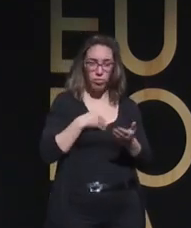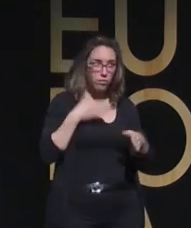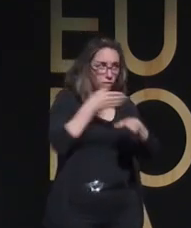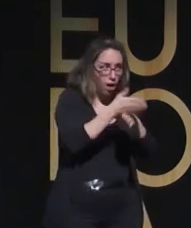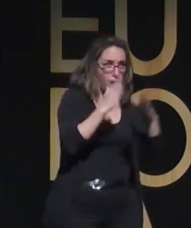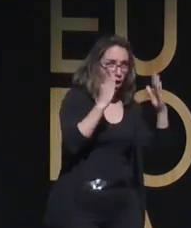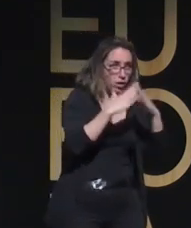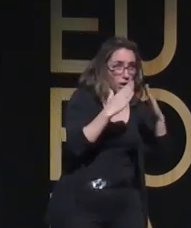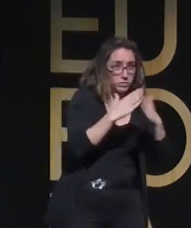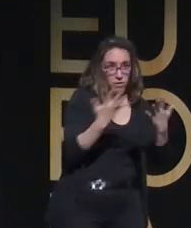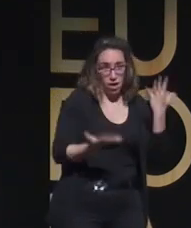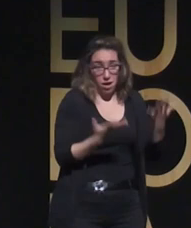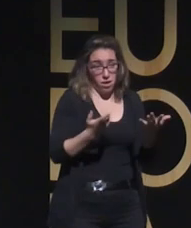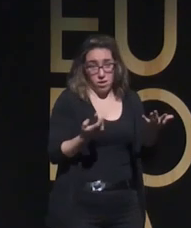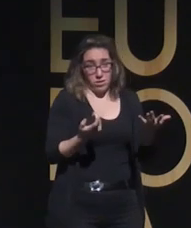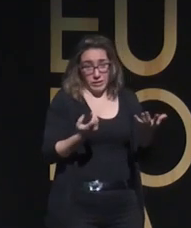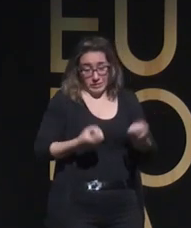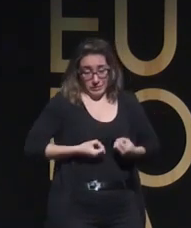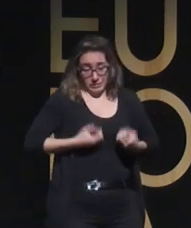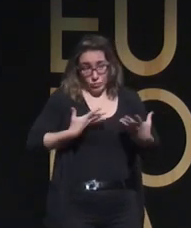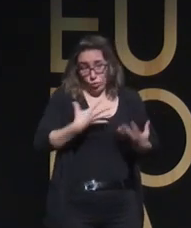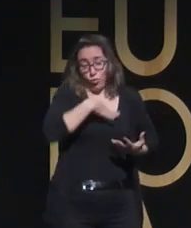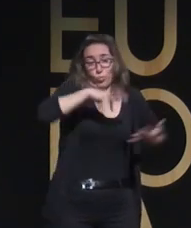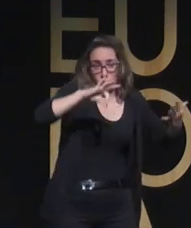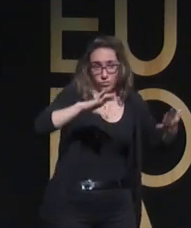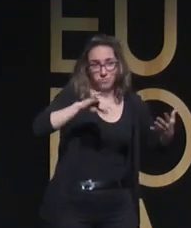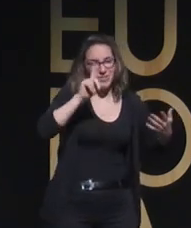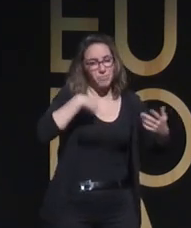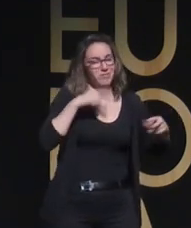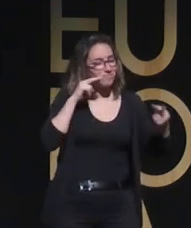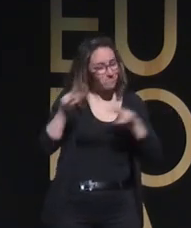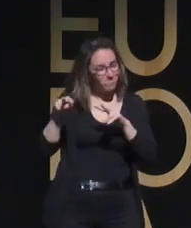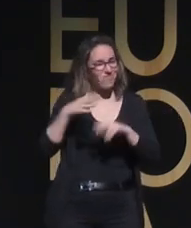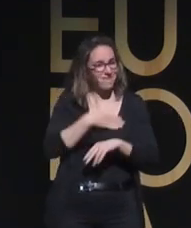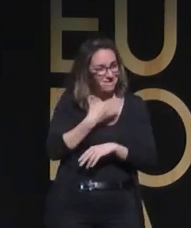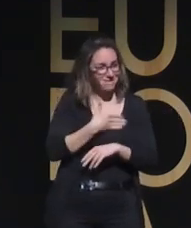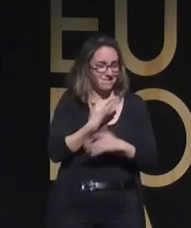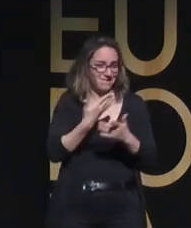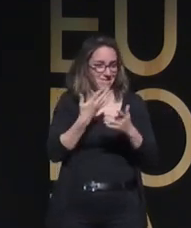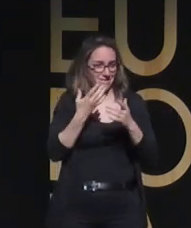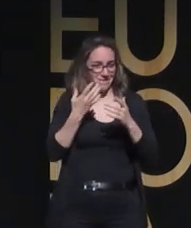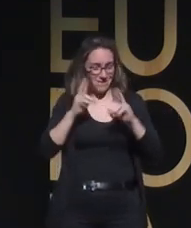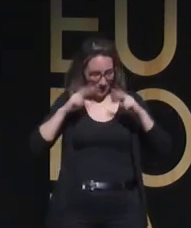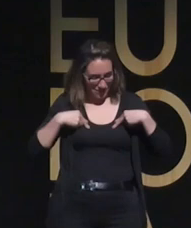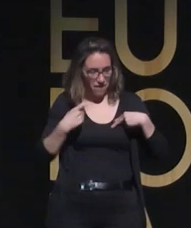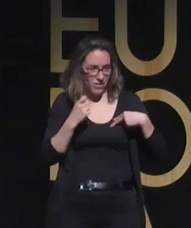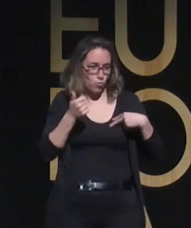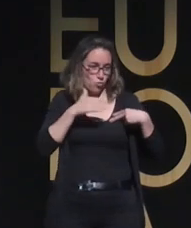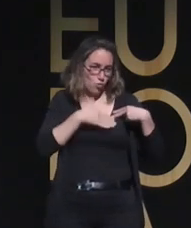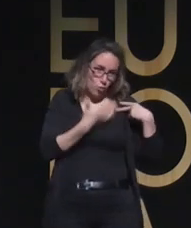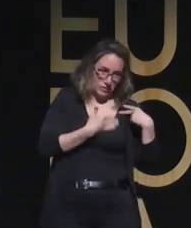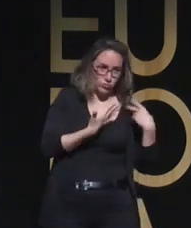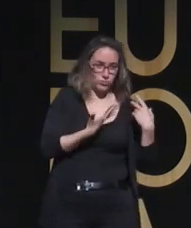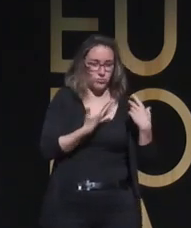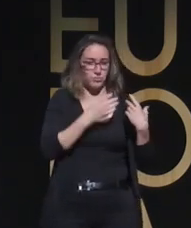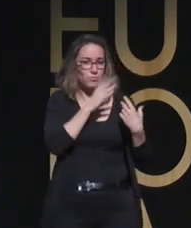y lo hago como buenamente pueda. Y también me venía como esa mirada compasiva hacia uno y a una misma, ¿no? Que me parece que es muy